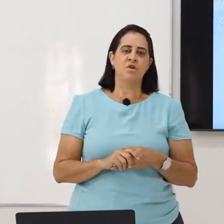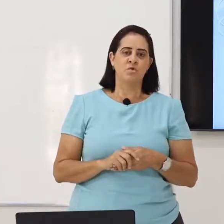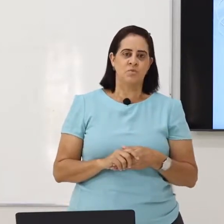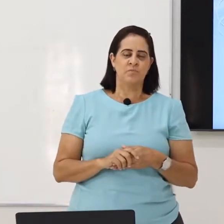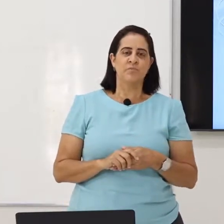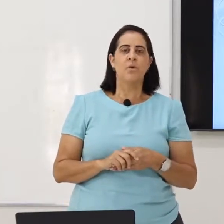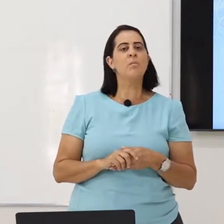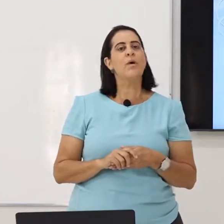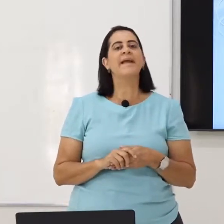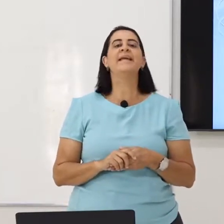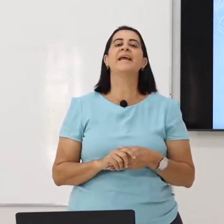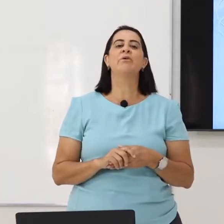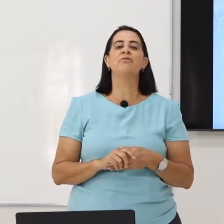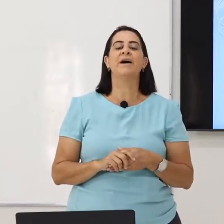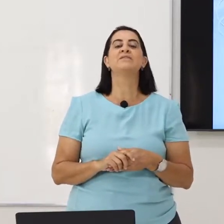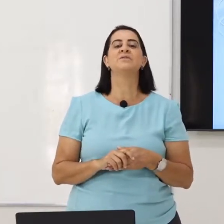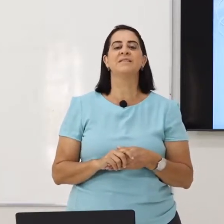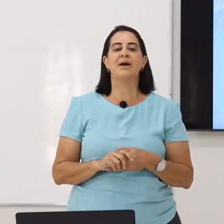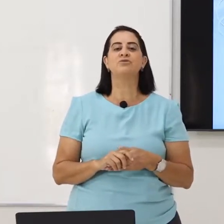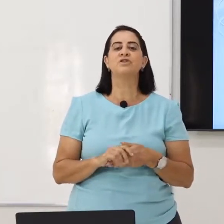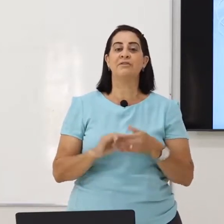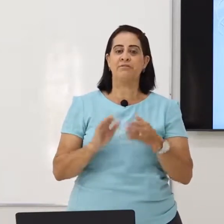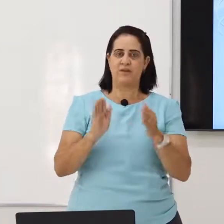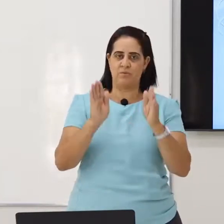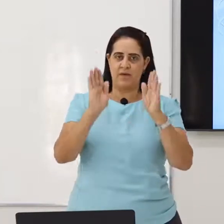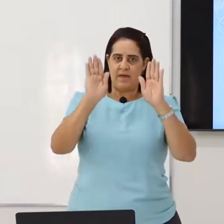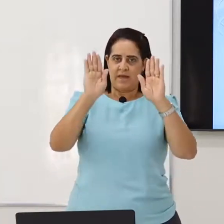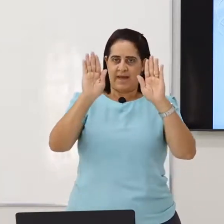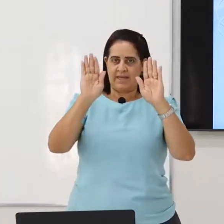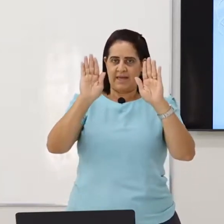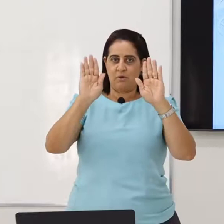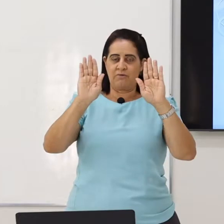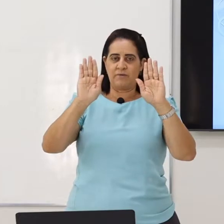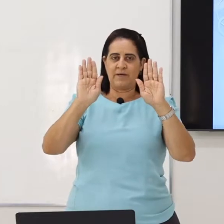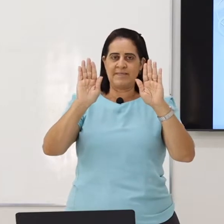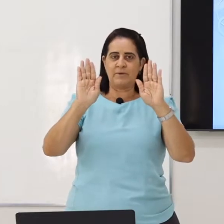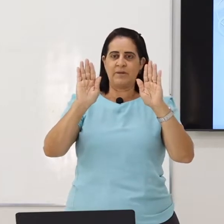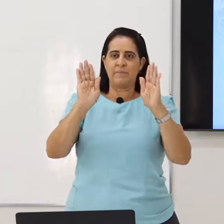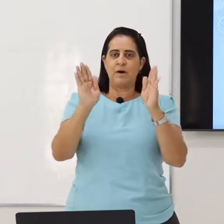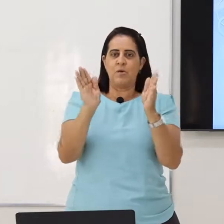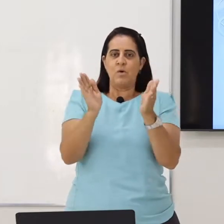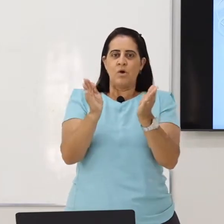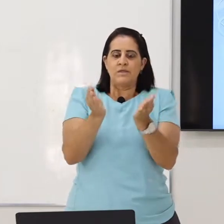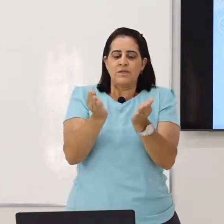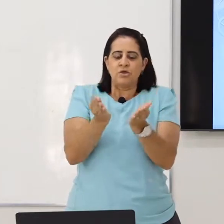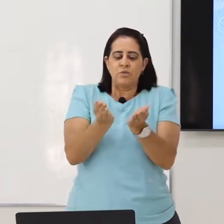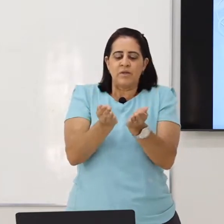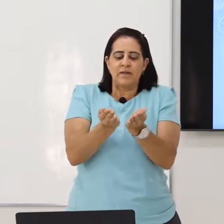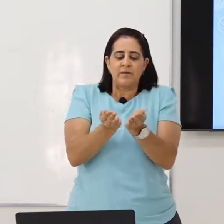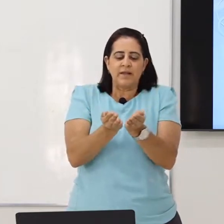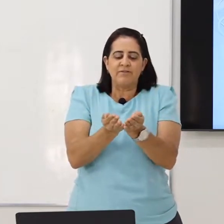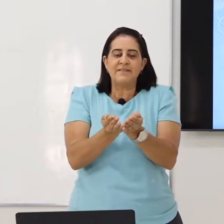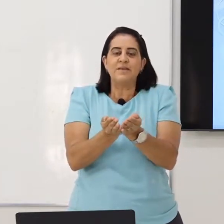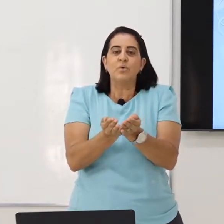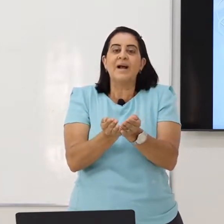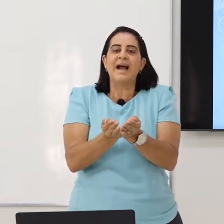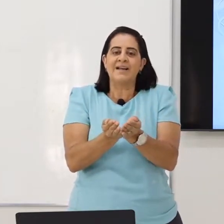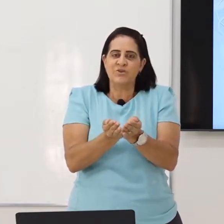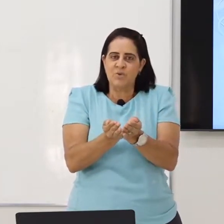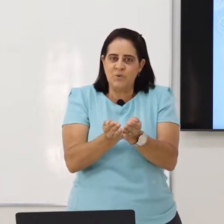navio. Como é que eu faço o sinal de navio? Aqui, configuração da mão, se juntando aqui, fazendo o casco